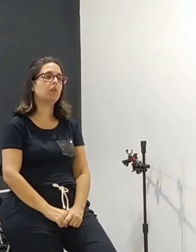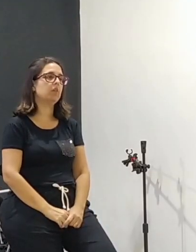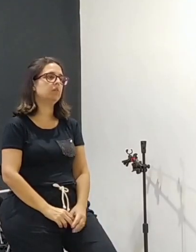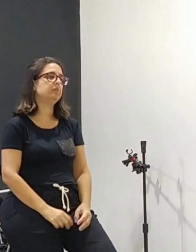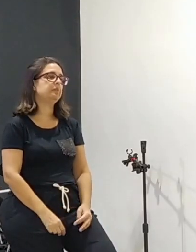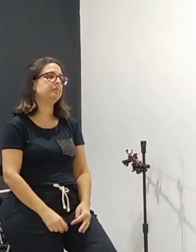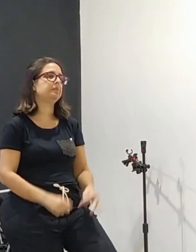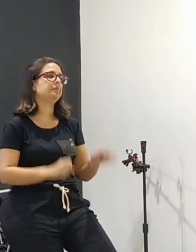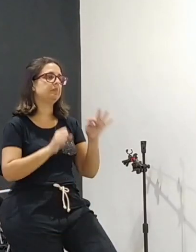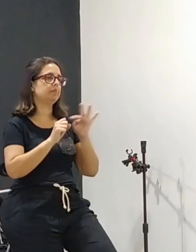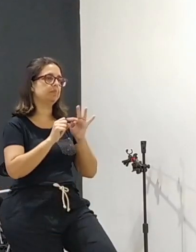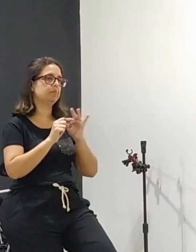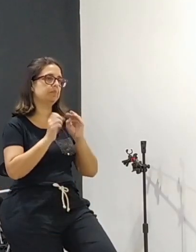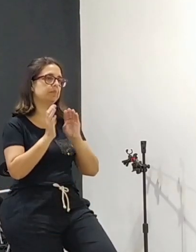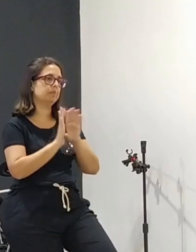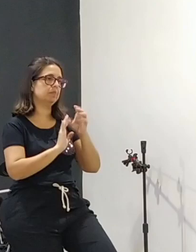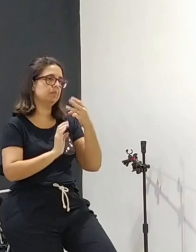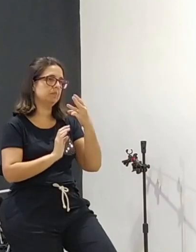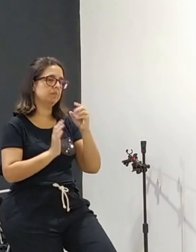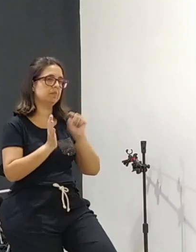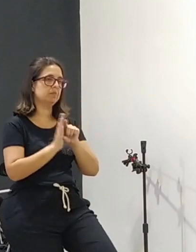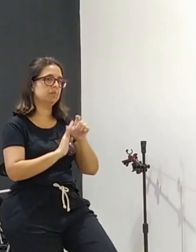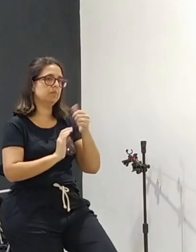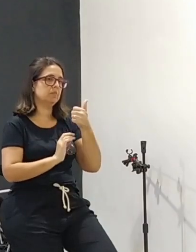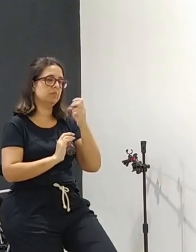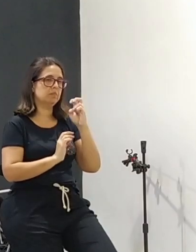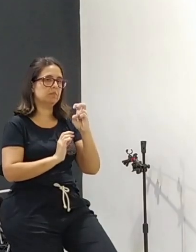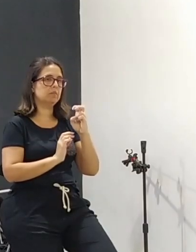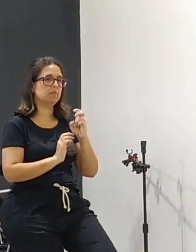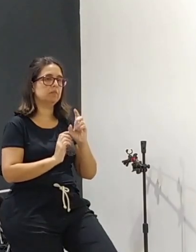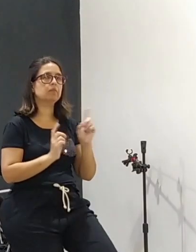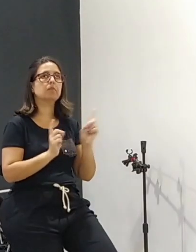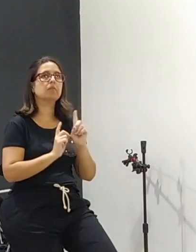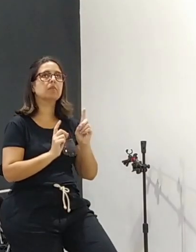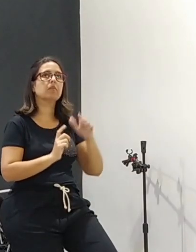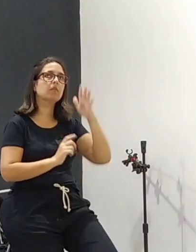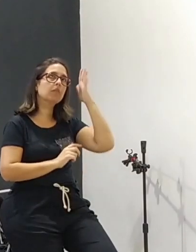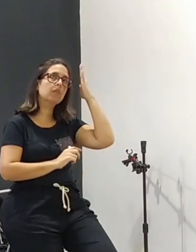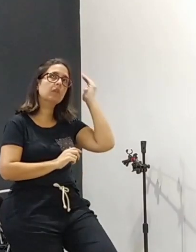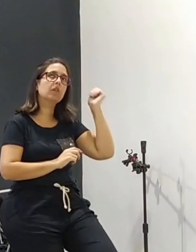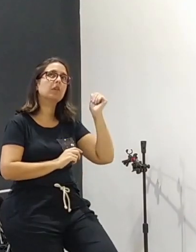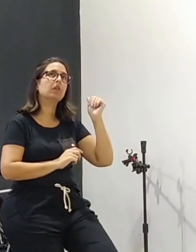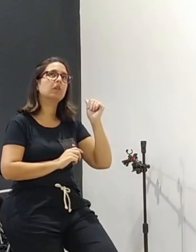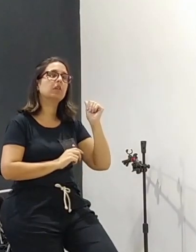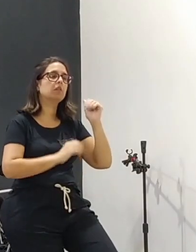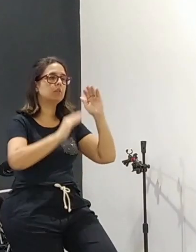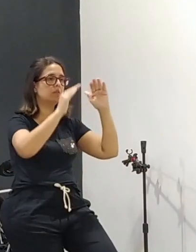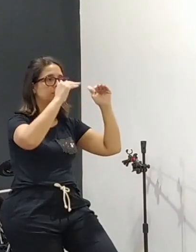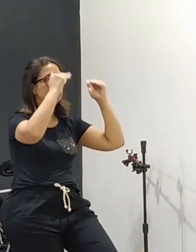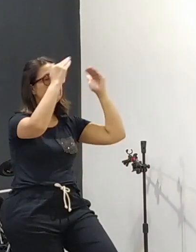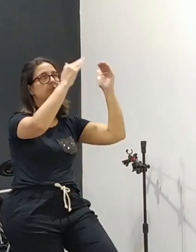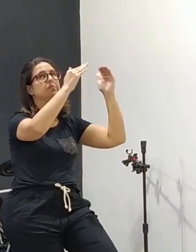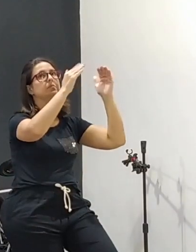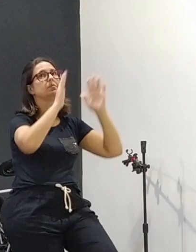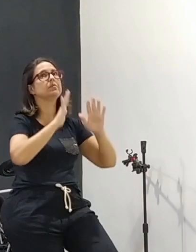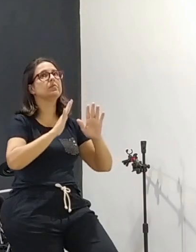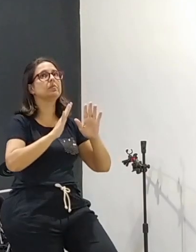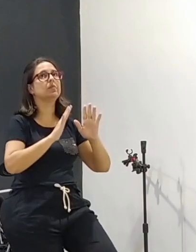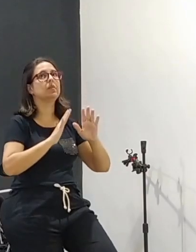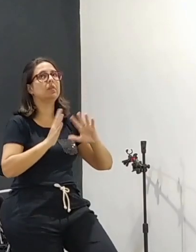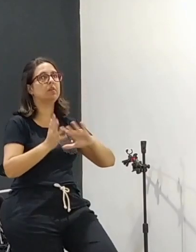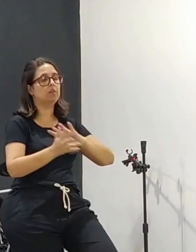Tiago capítulo 3, versículo 15 vai dizer: essa não é a sabedoria que vem do alto, mas ela